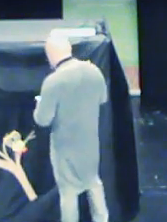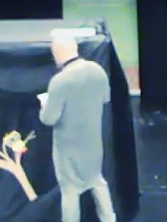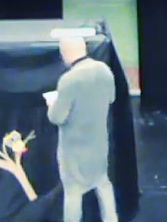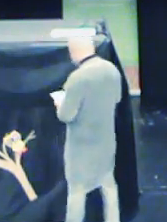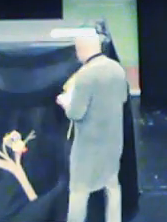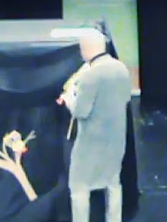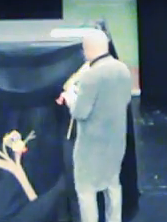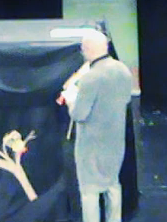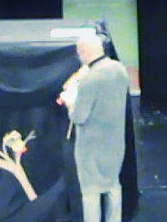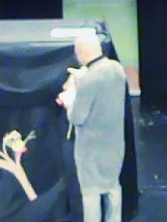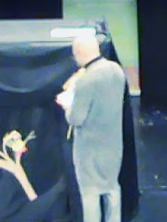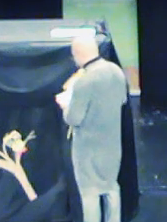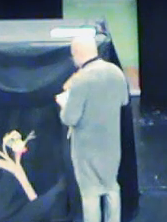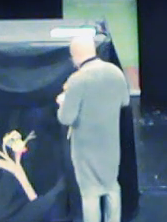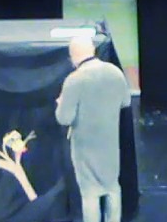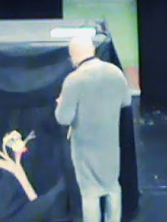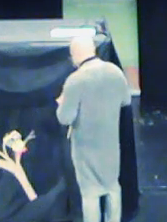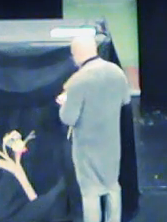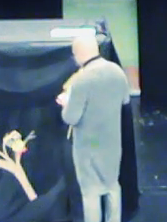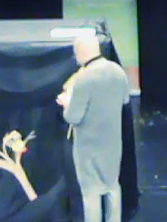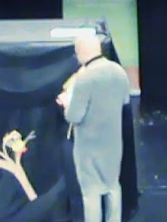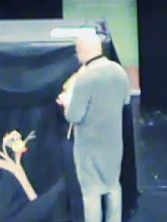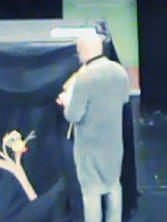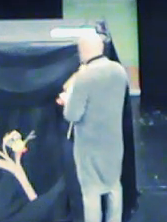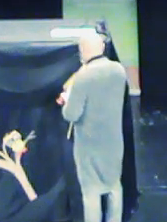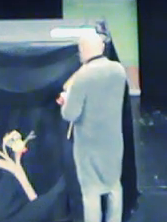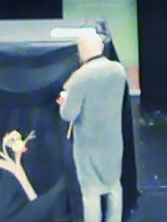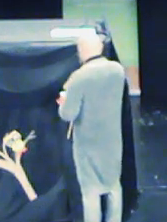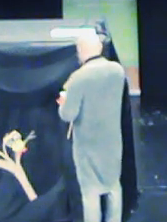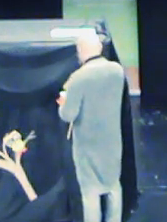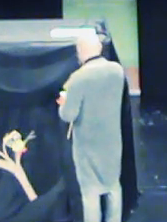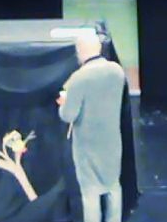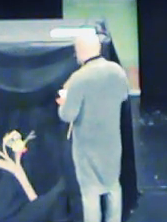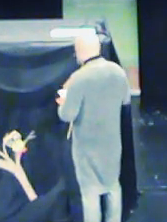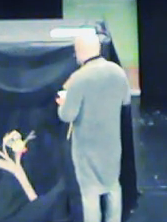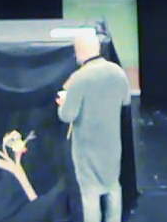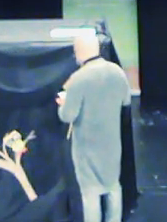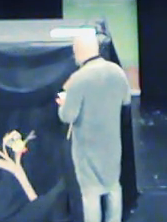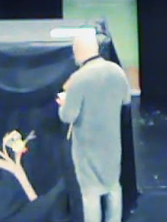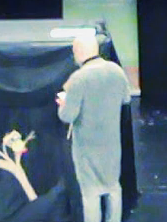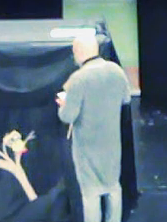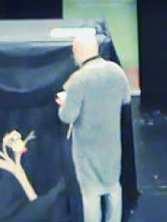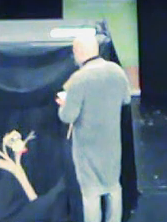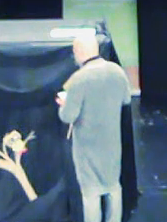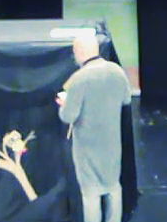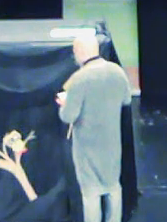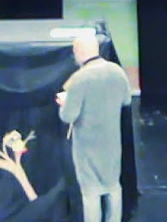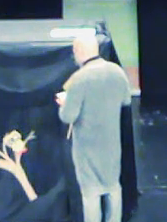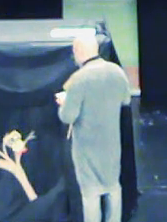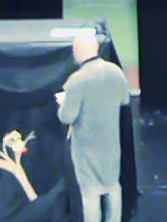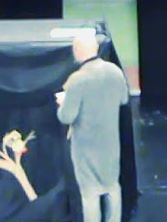Vamos. Buscar por ahí a la Titatana y traerla que... ¡Ay, ay, ay!